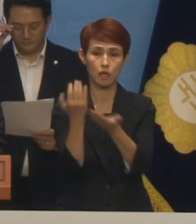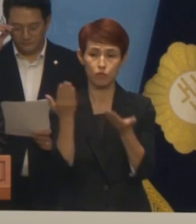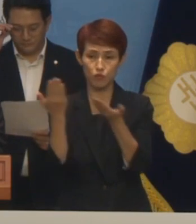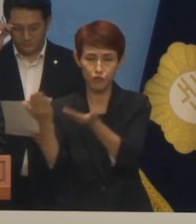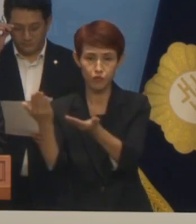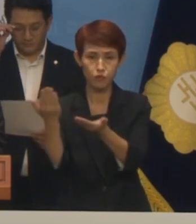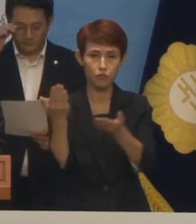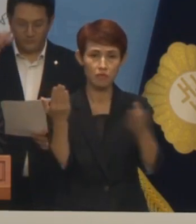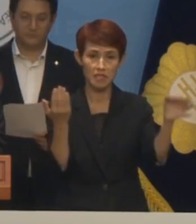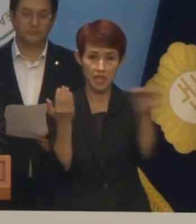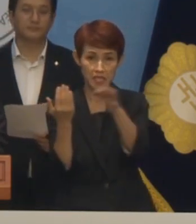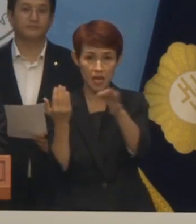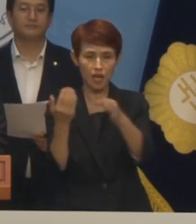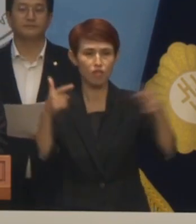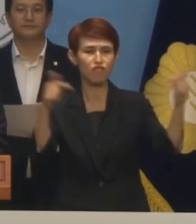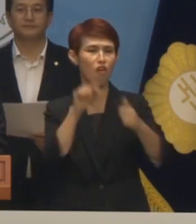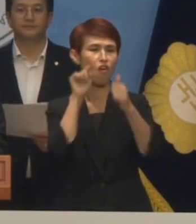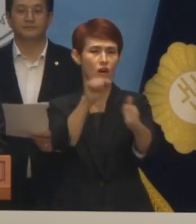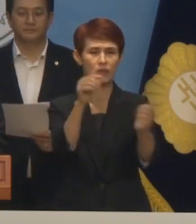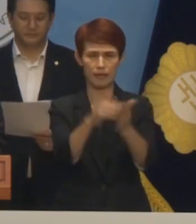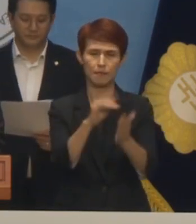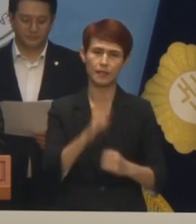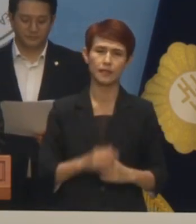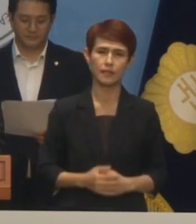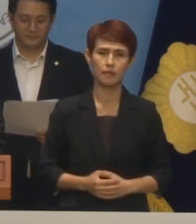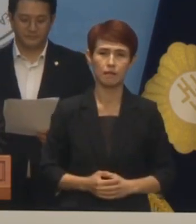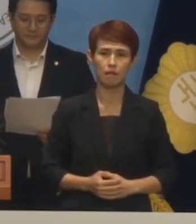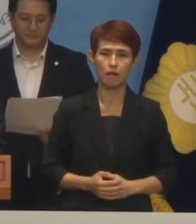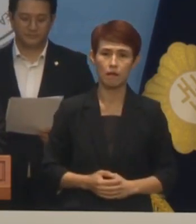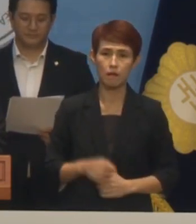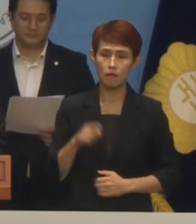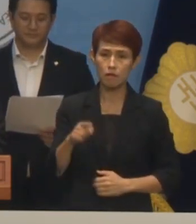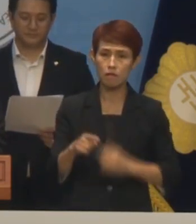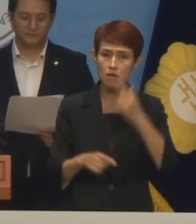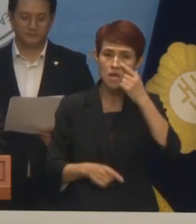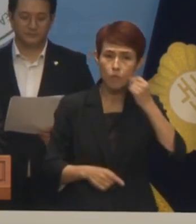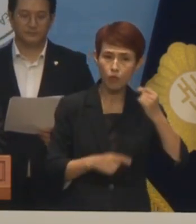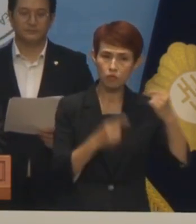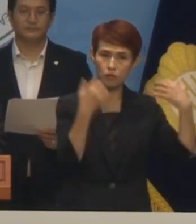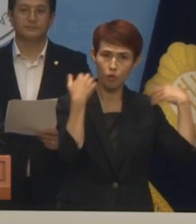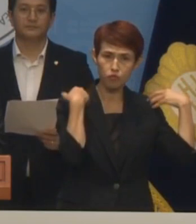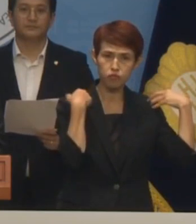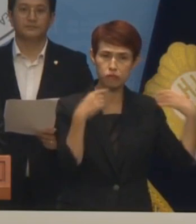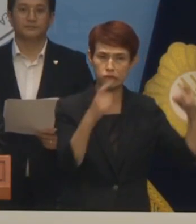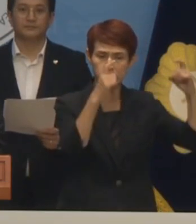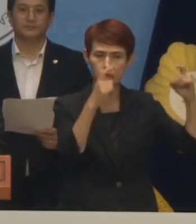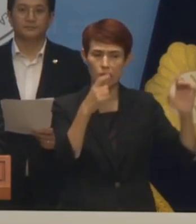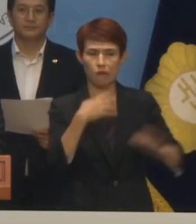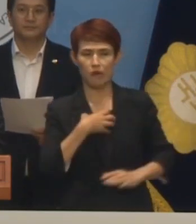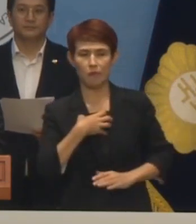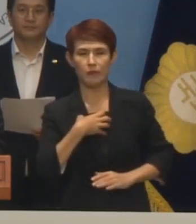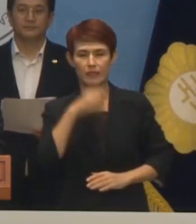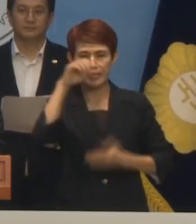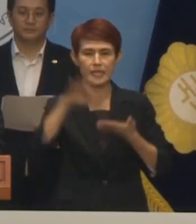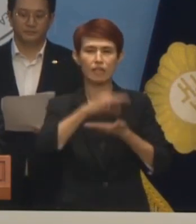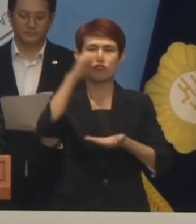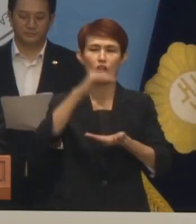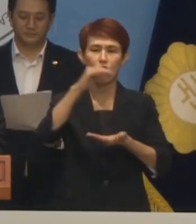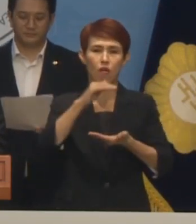압력을 넣었다고 합니다. 해당 방송은 베를린 시장이 일본 정부와 분쟁 가능성이 있다며 예산을 줄이라 했다고